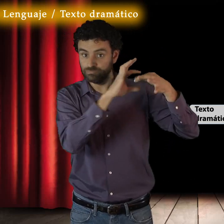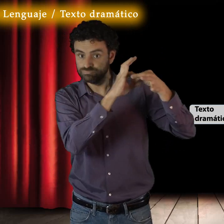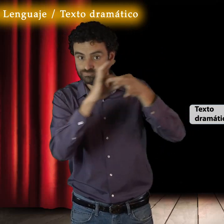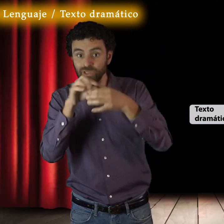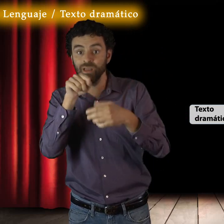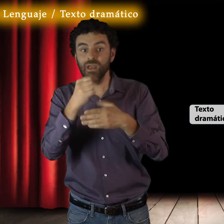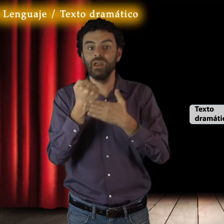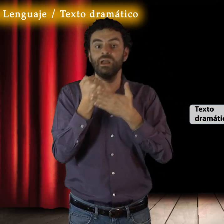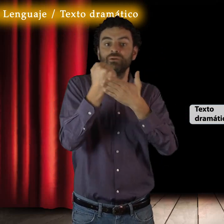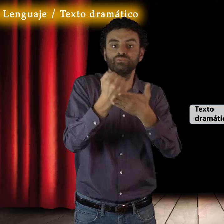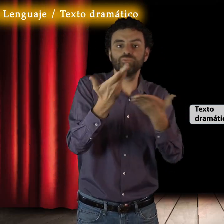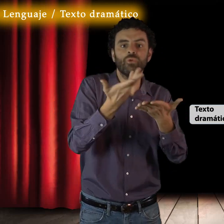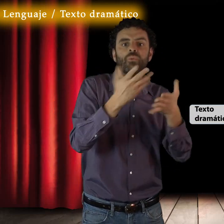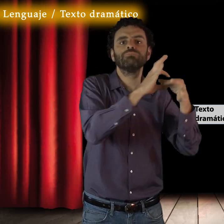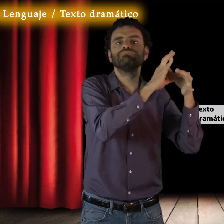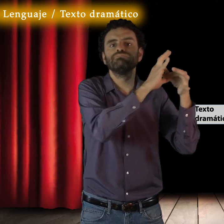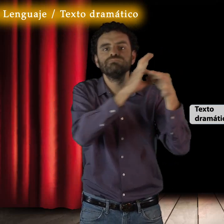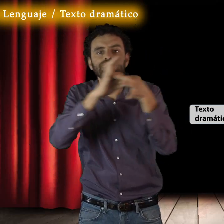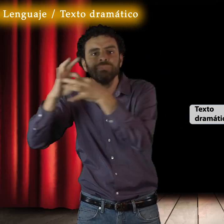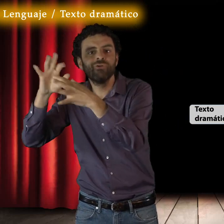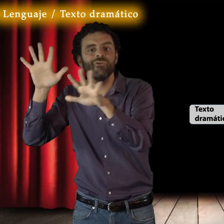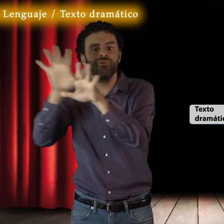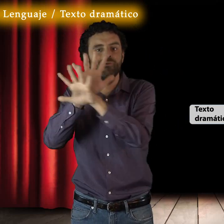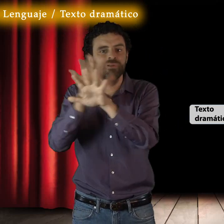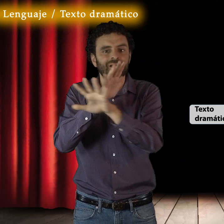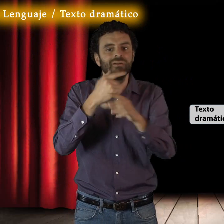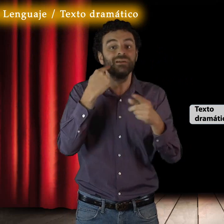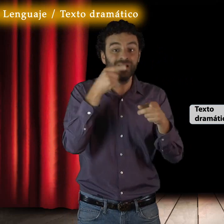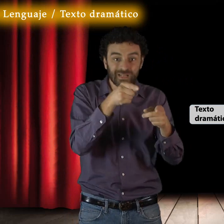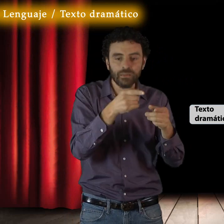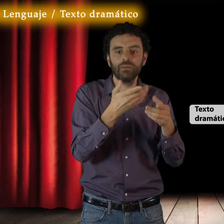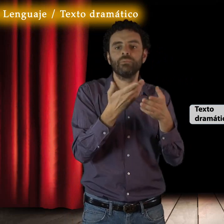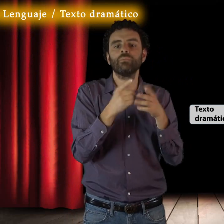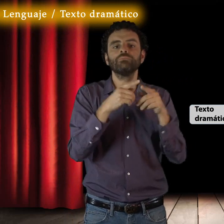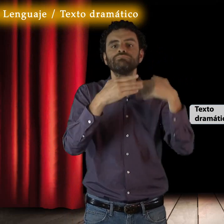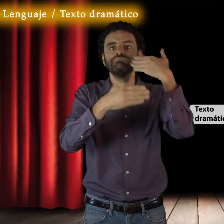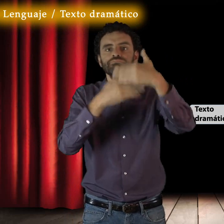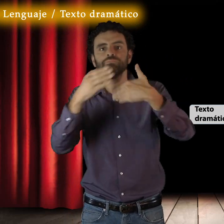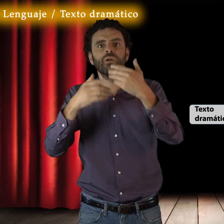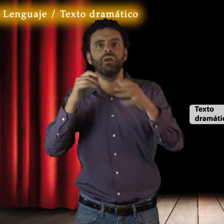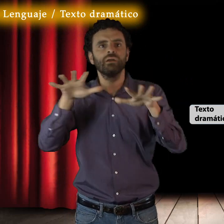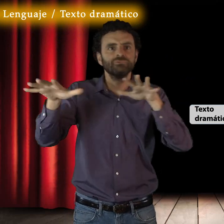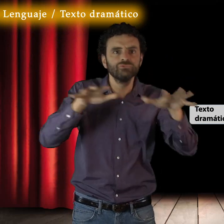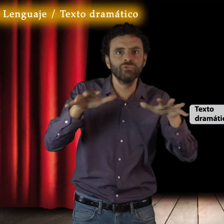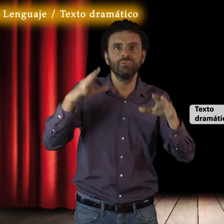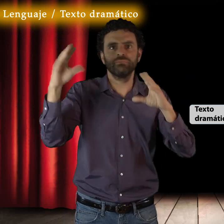de todo cuanto acontece y y gracias a él se produce el avance de lo que es la